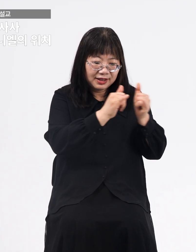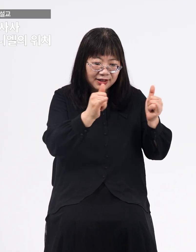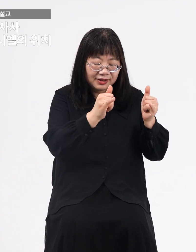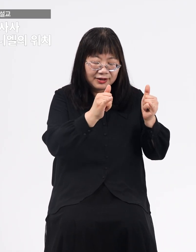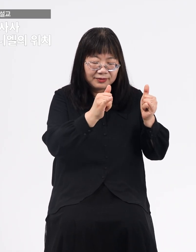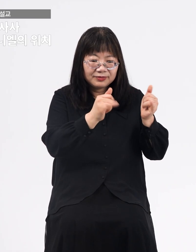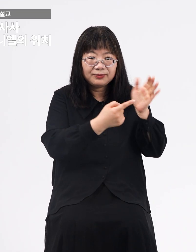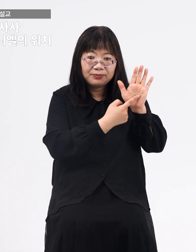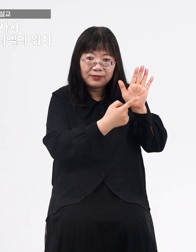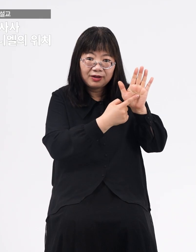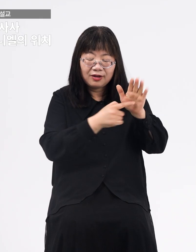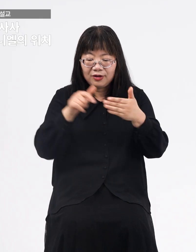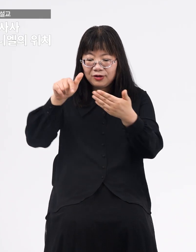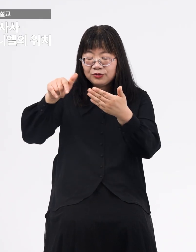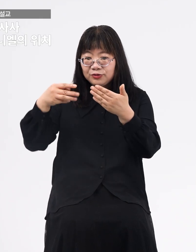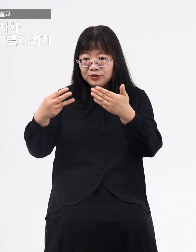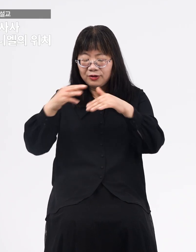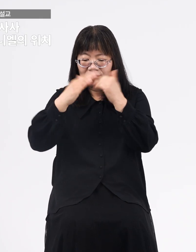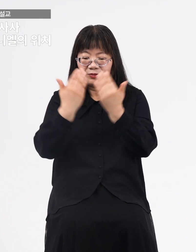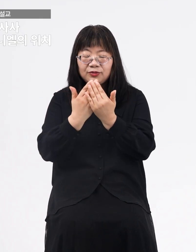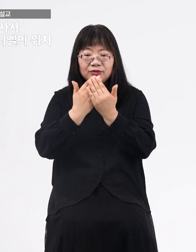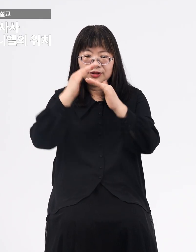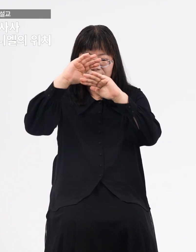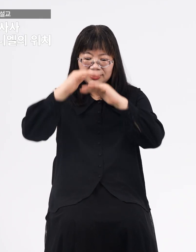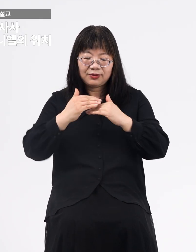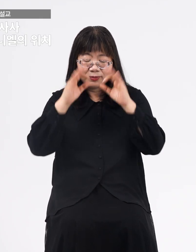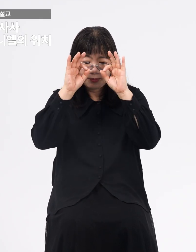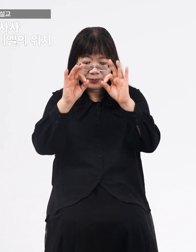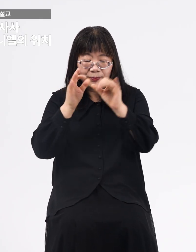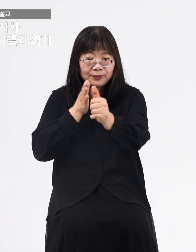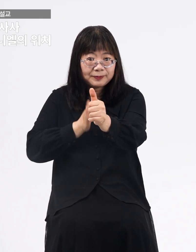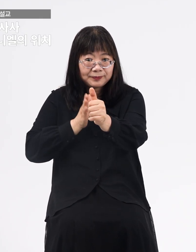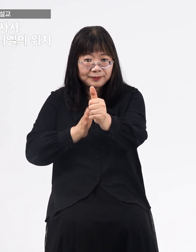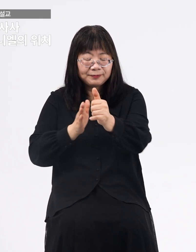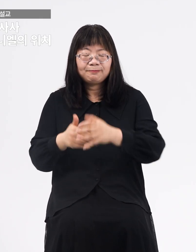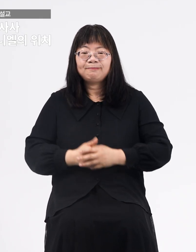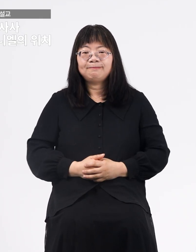전에 우리가 9절 전반부를 유심히 볼 필요가 있어요.